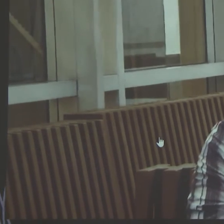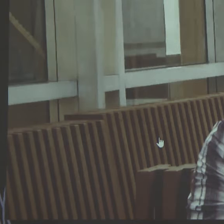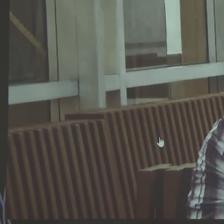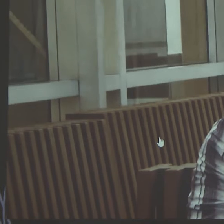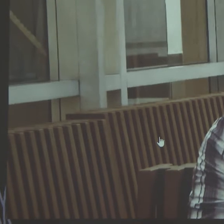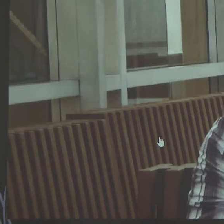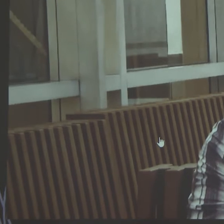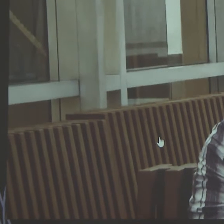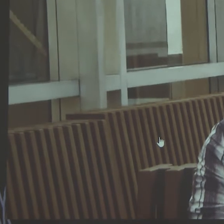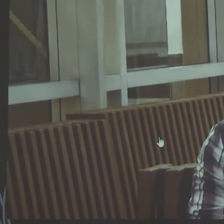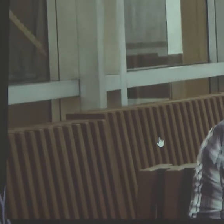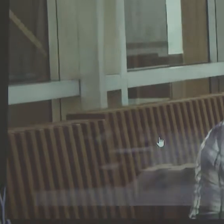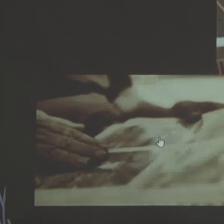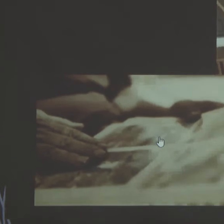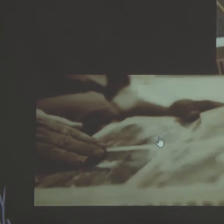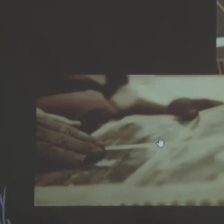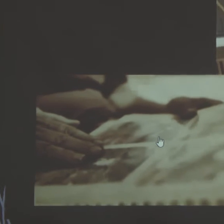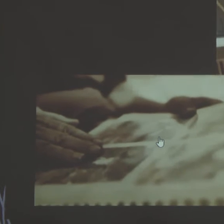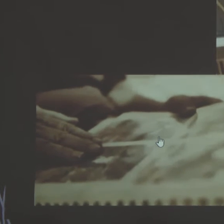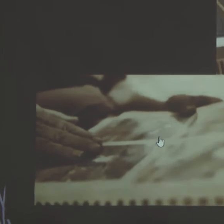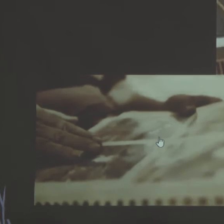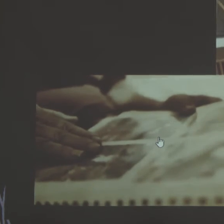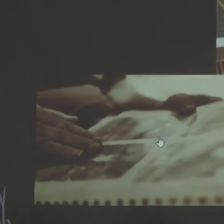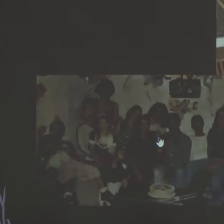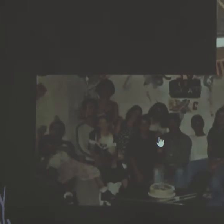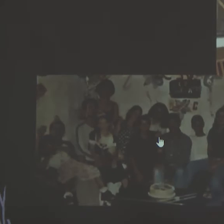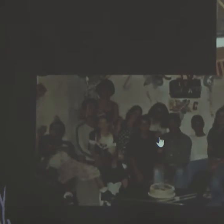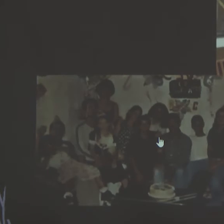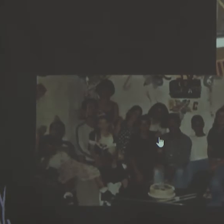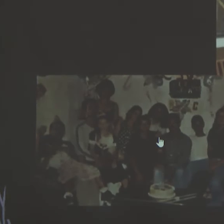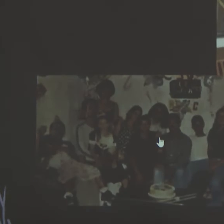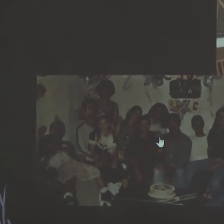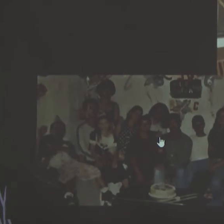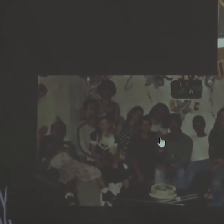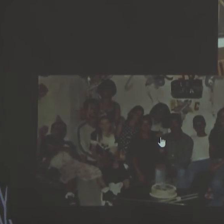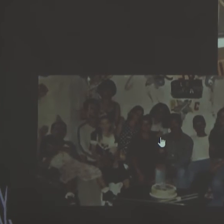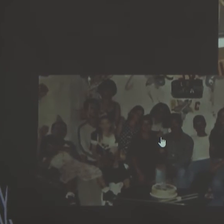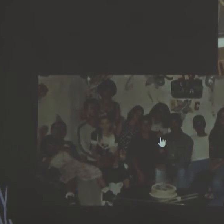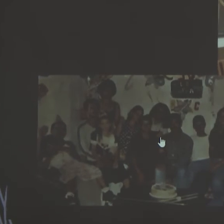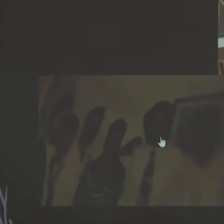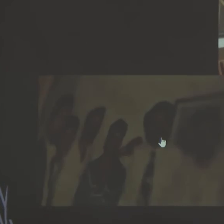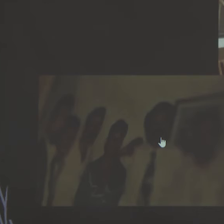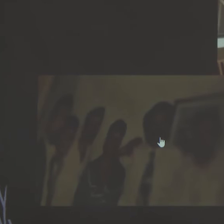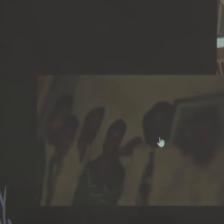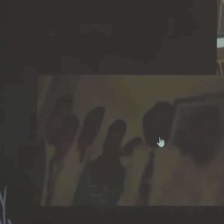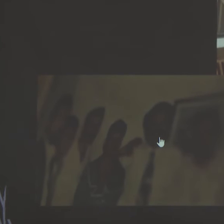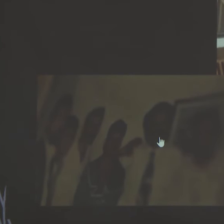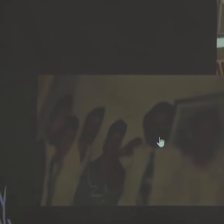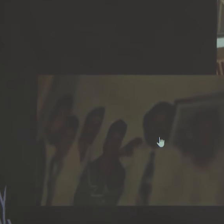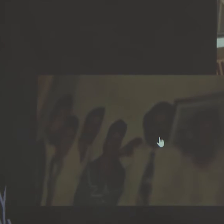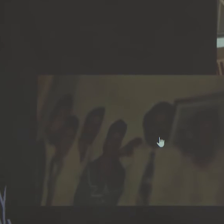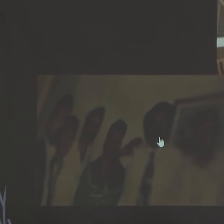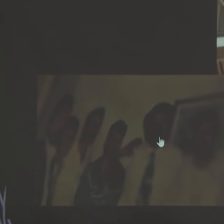qué es lo que nos identifica y cómo el canal es capaz o no de mostrar toda